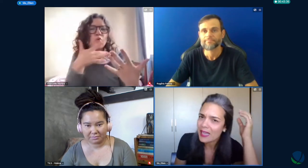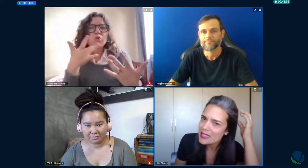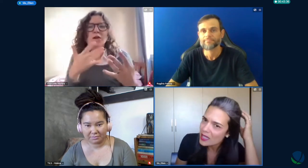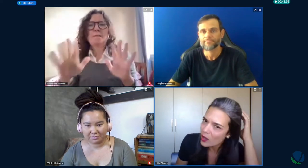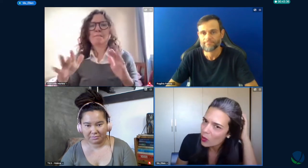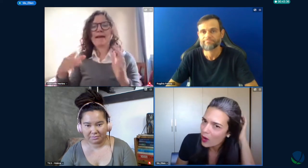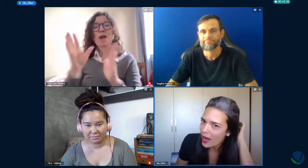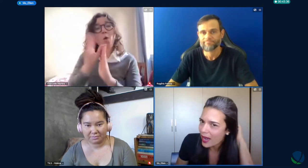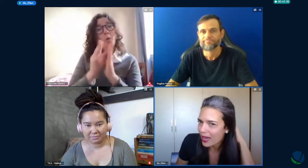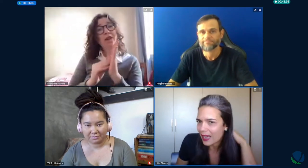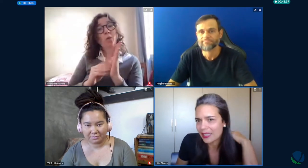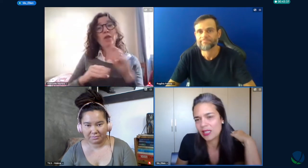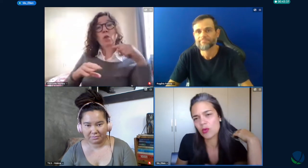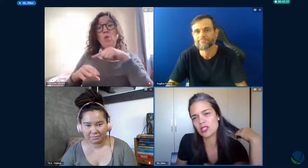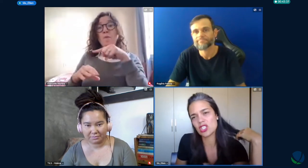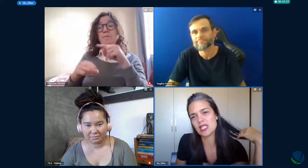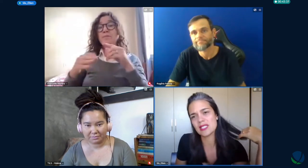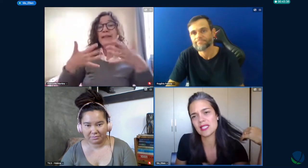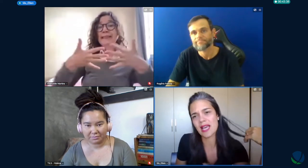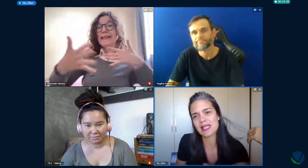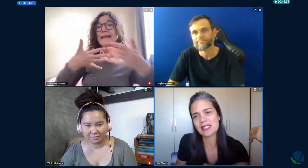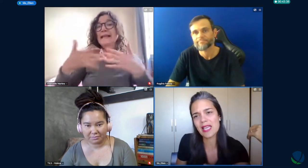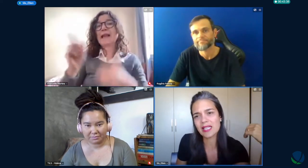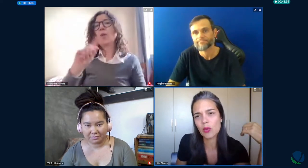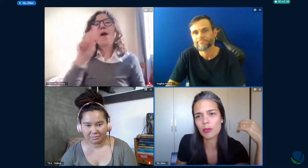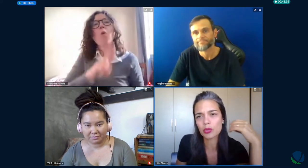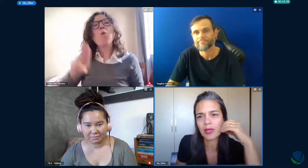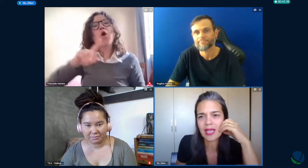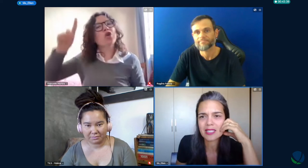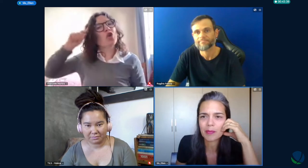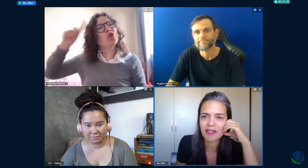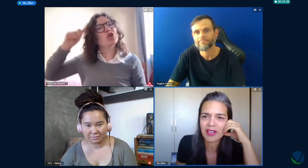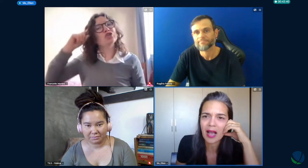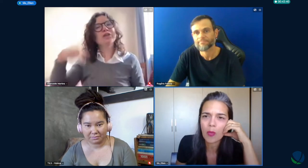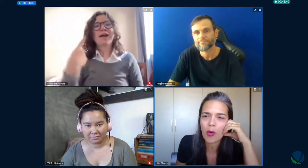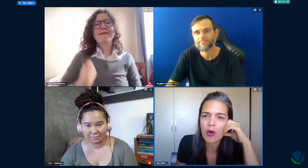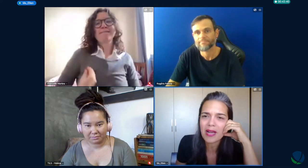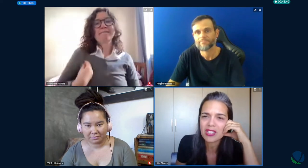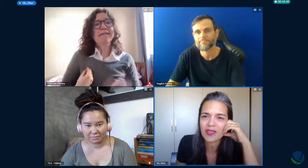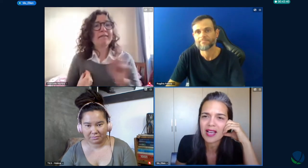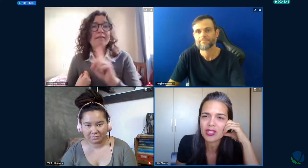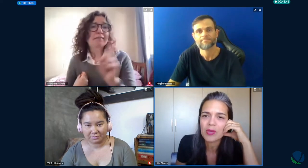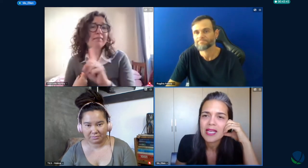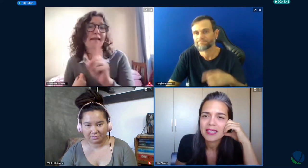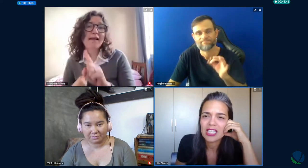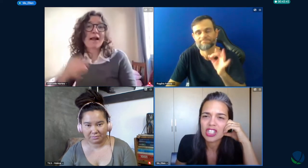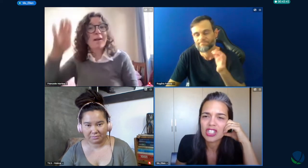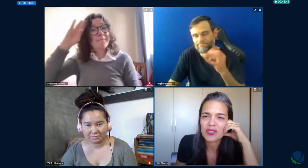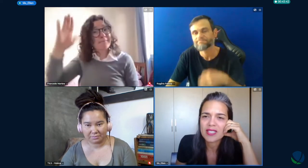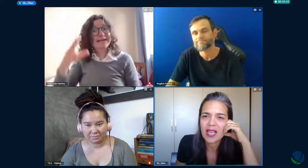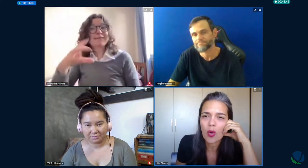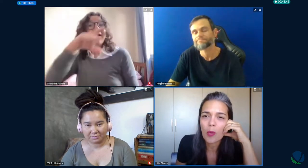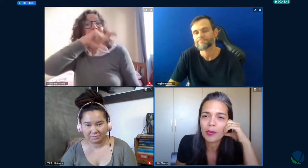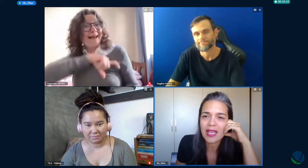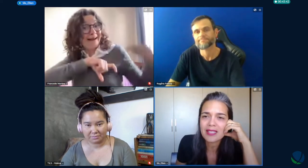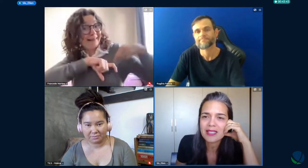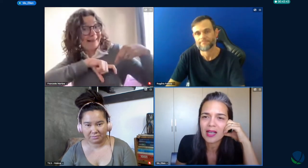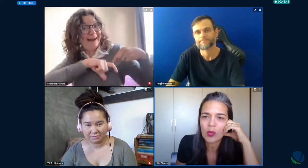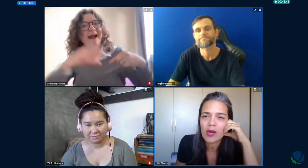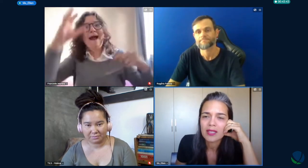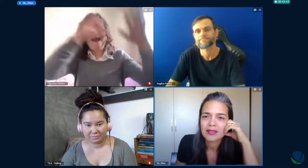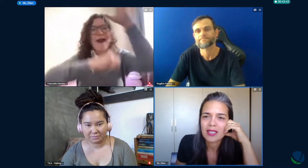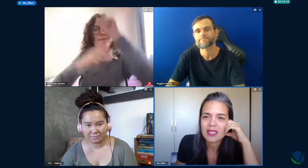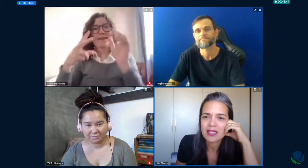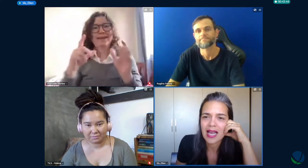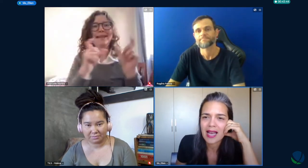em relação à língua de sinais e à língua portuguesa, para ficar um pouco mais fácil da gente fazer a